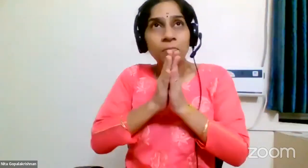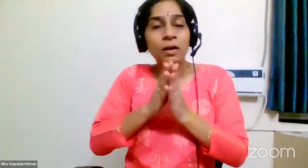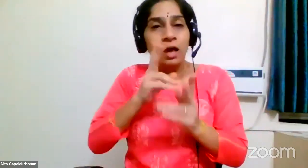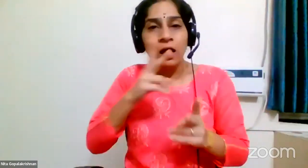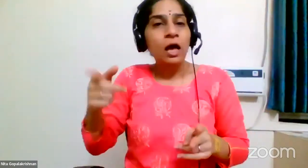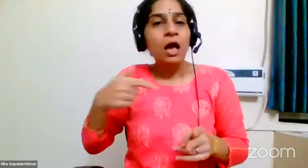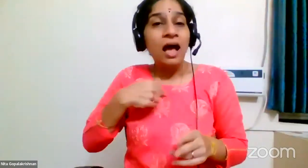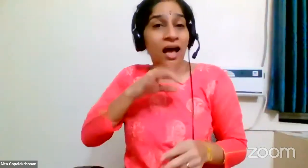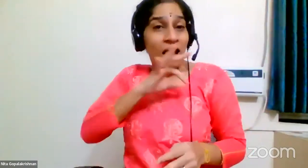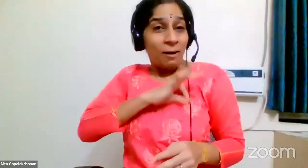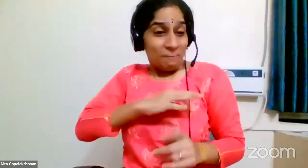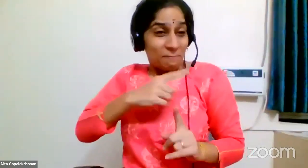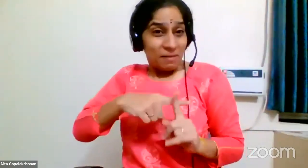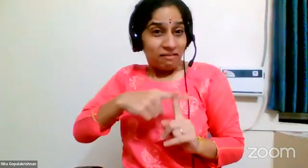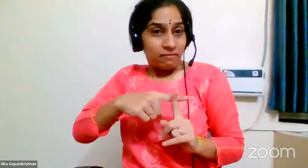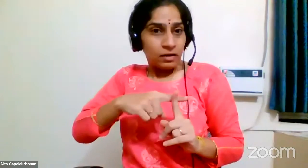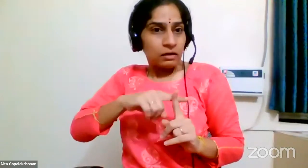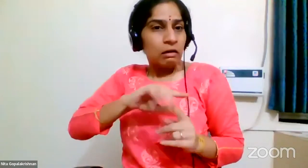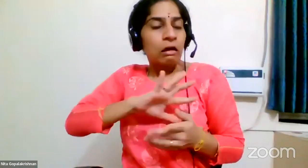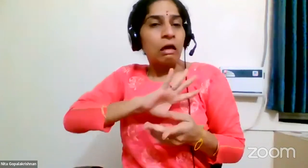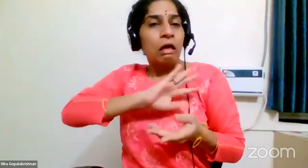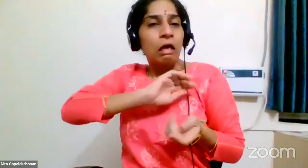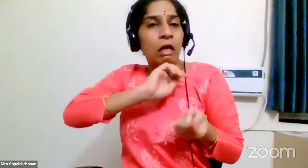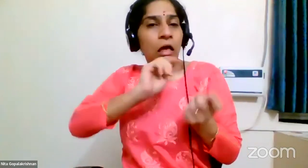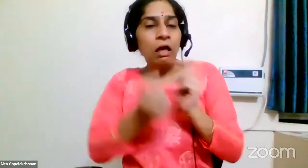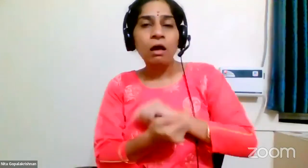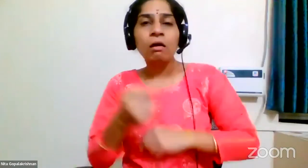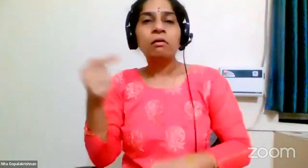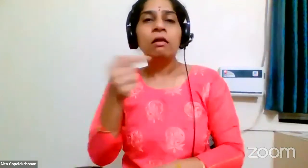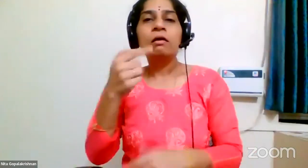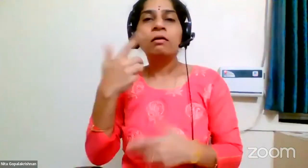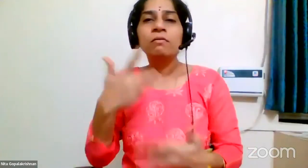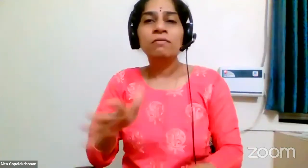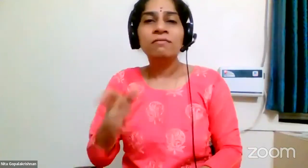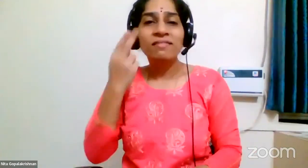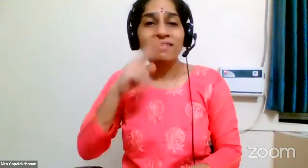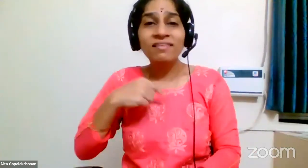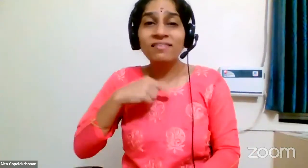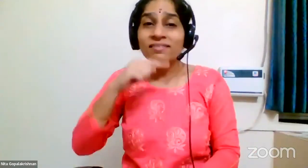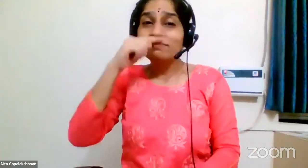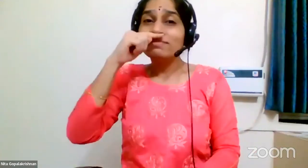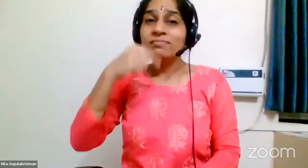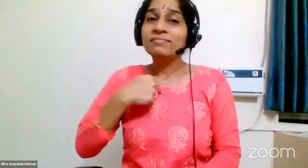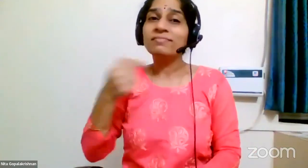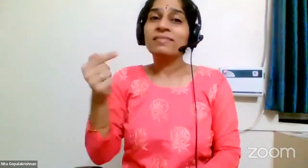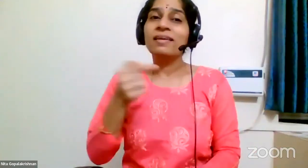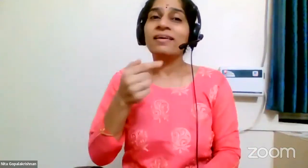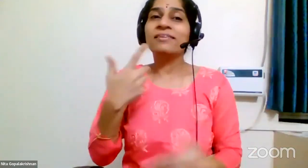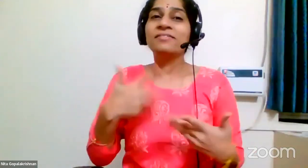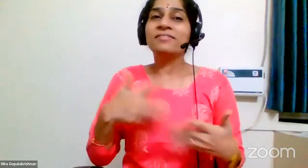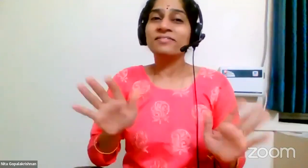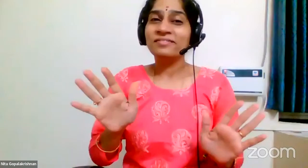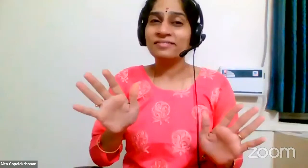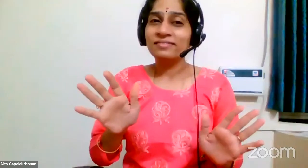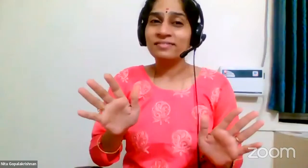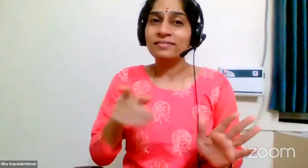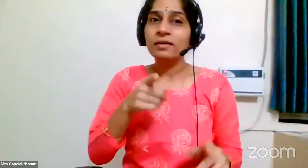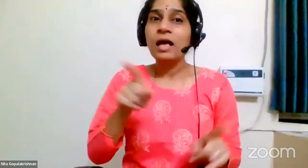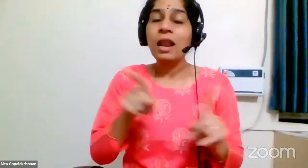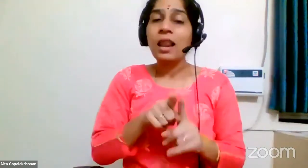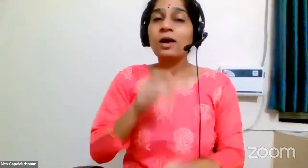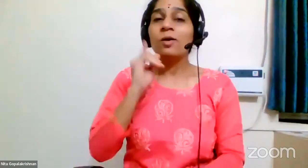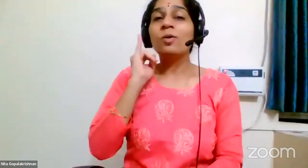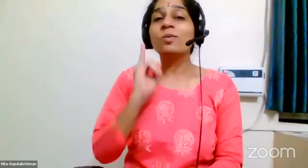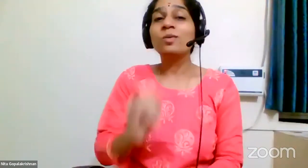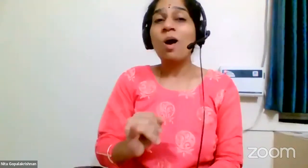और अगर हृदय में अहंकार रहेगा तो फिर कृष्ण प्रसन्न नहीं हो पाएंगे और हम भक्तों के प्रति अपराध करेंगे।